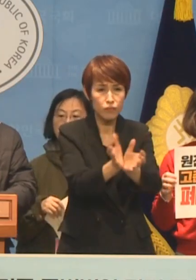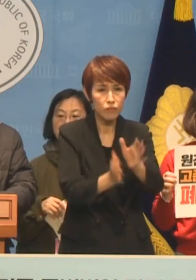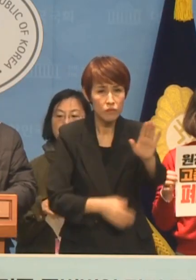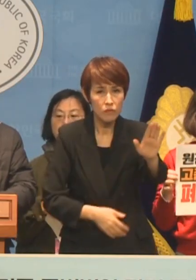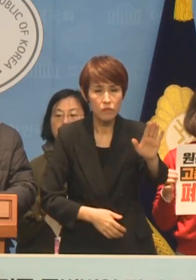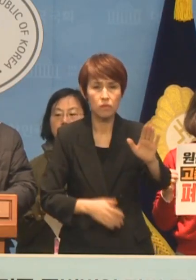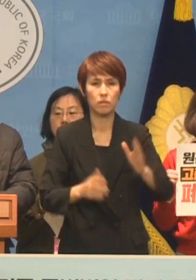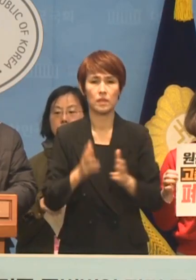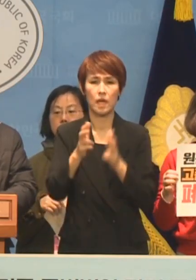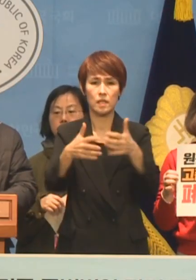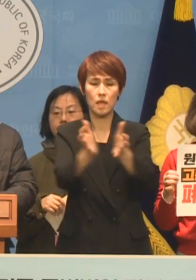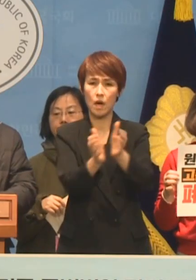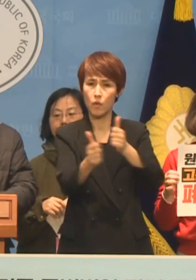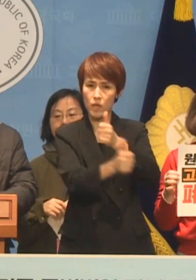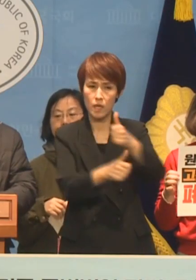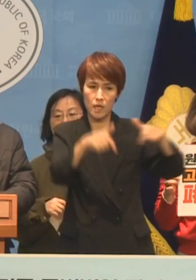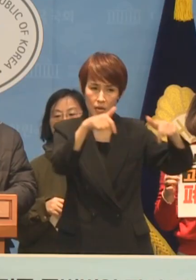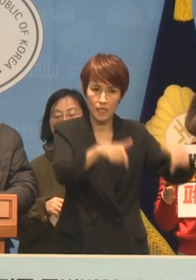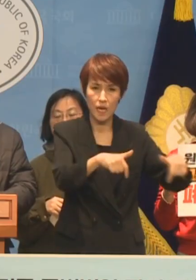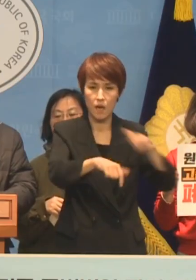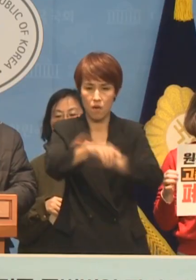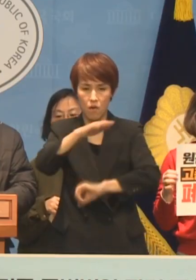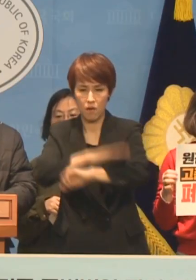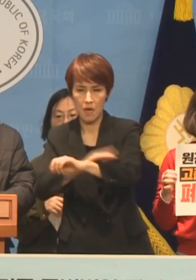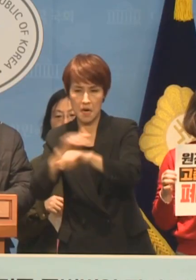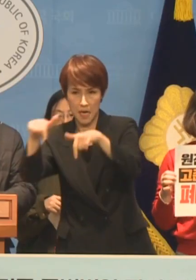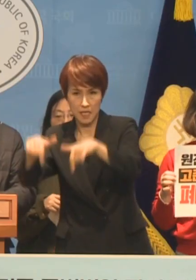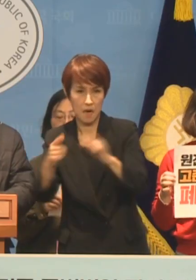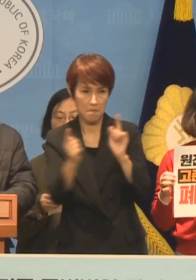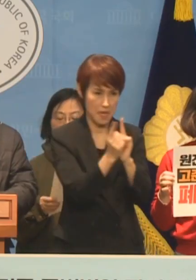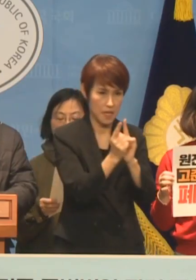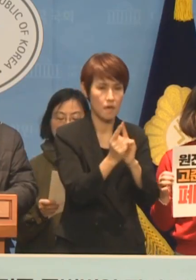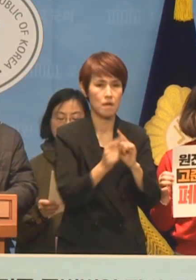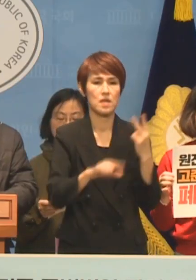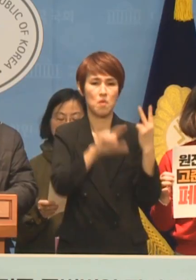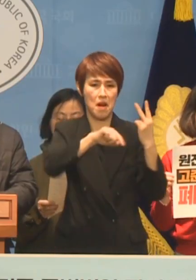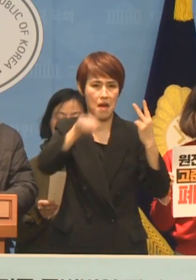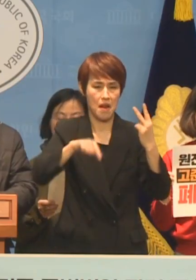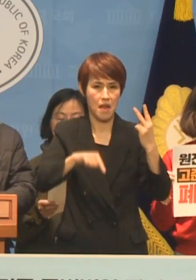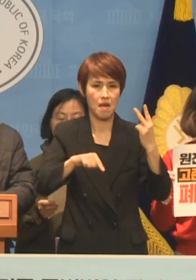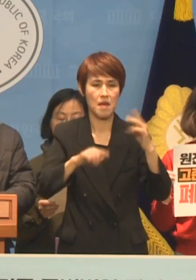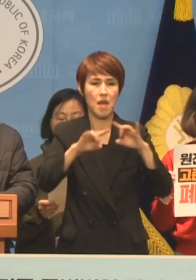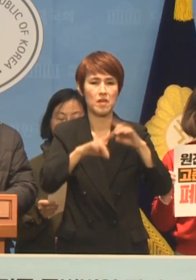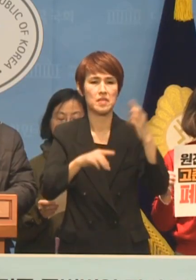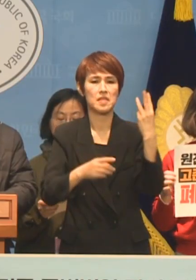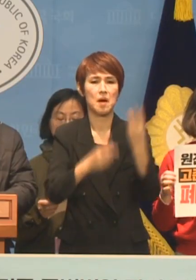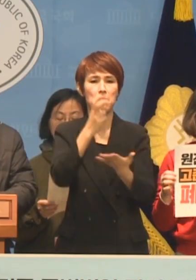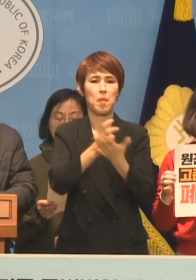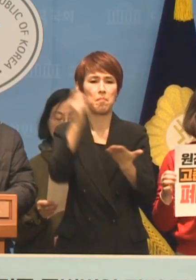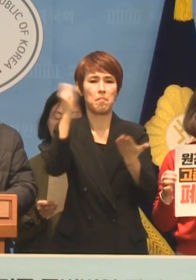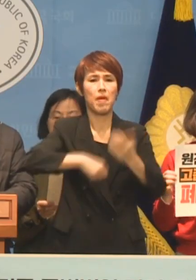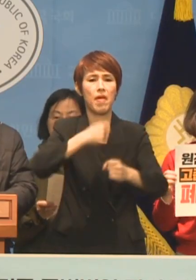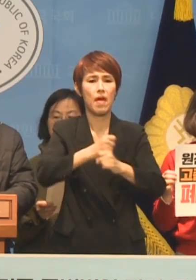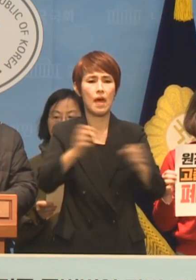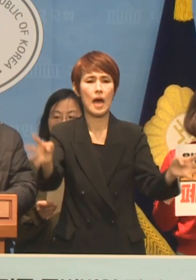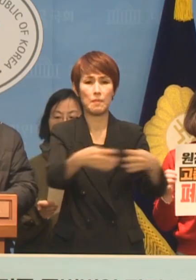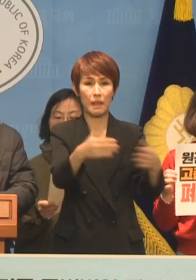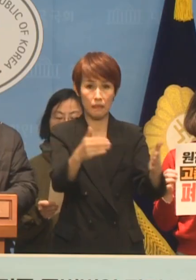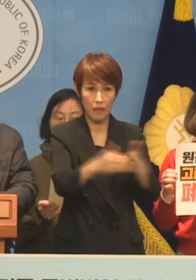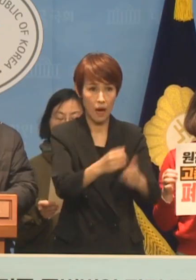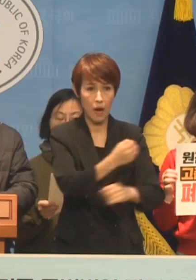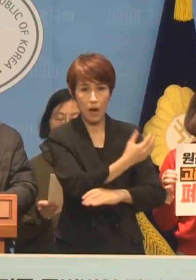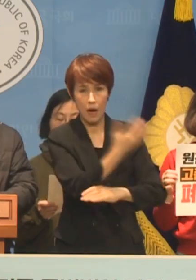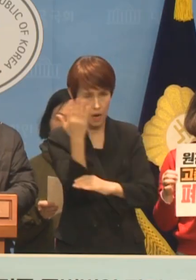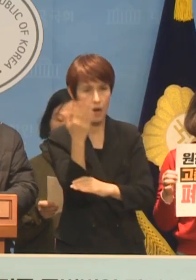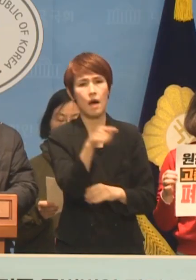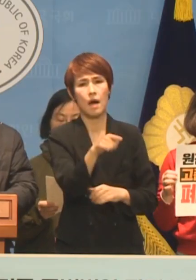국회 산자의 여야 간사 의원들을 만나 빠르면 2월 내로 국회에서 에너지 3법을 통과시키기로 합의했다는 언론 보도가 연일